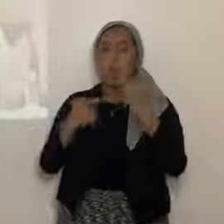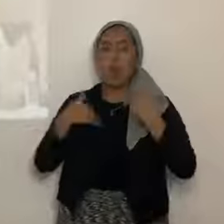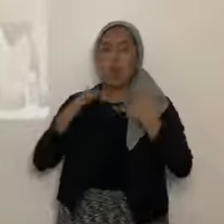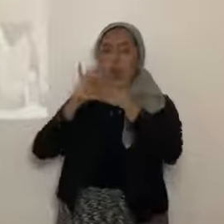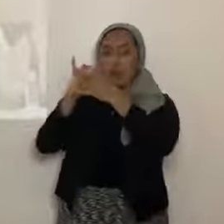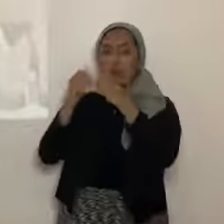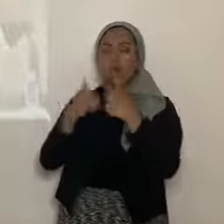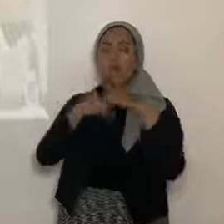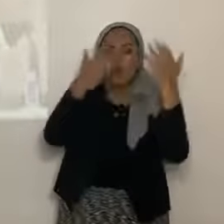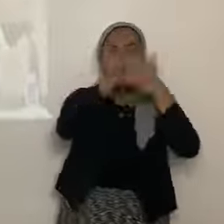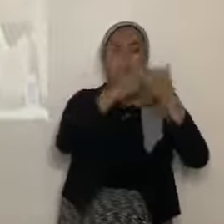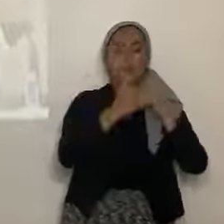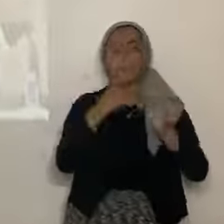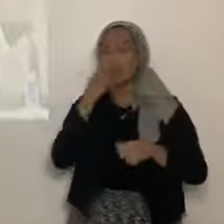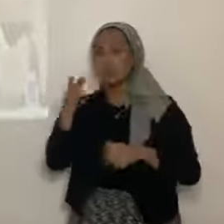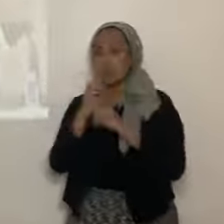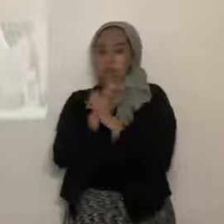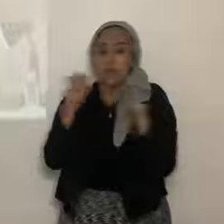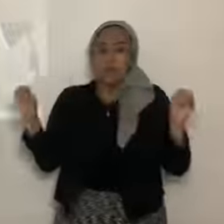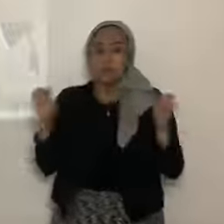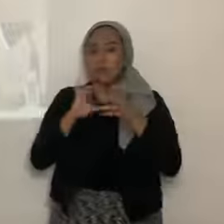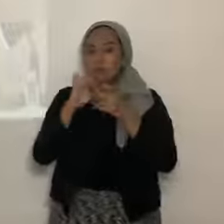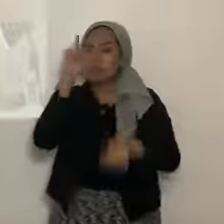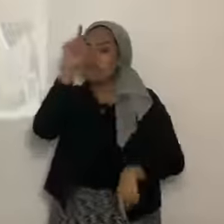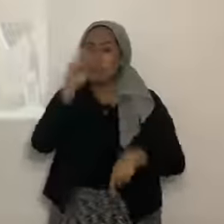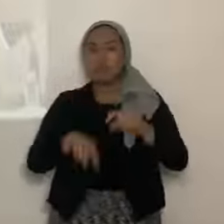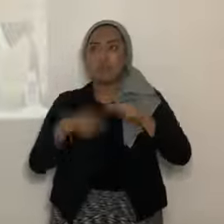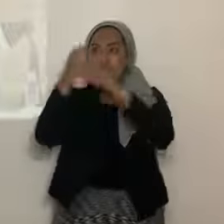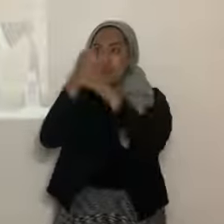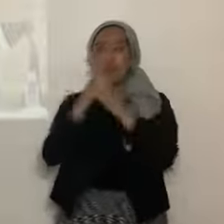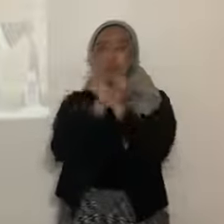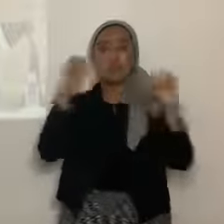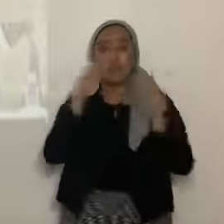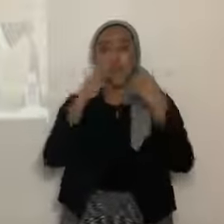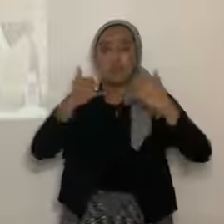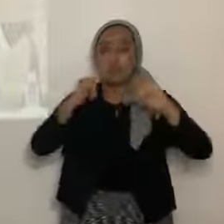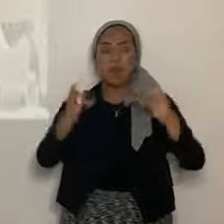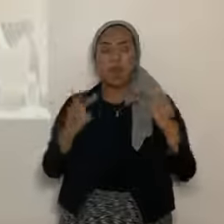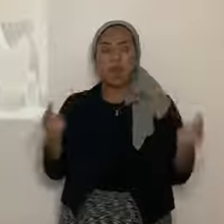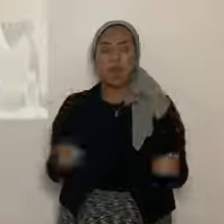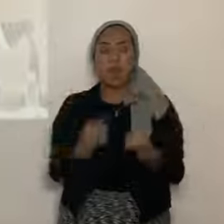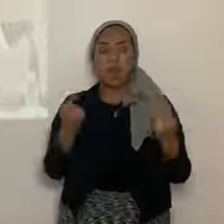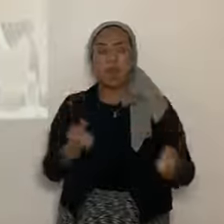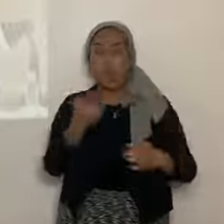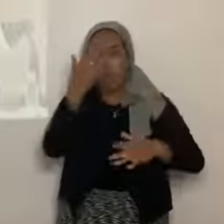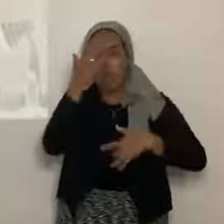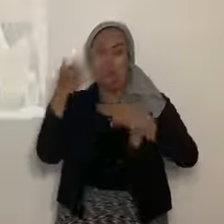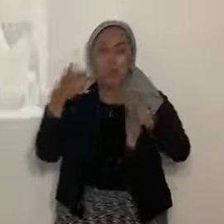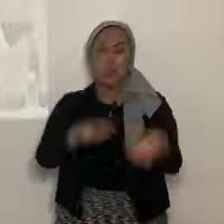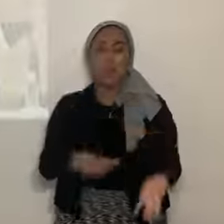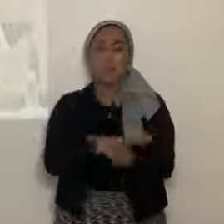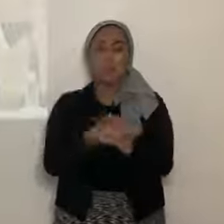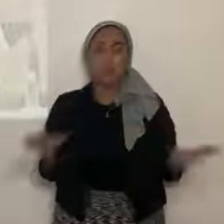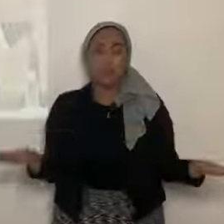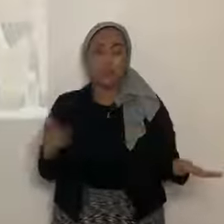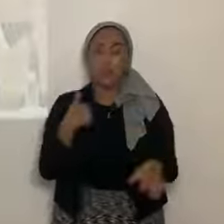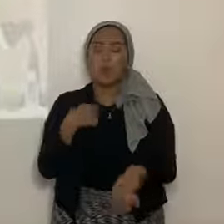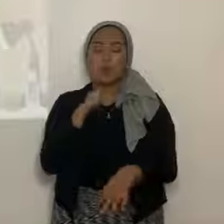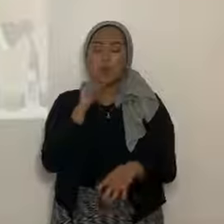con las tinieblas? Nada, no se obtiene nada y la gente sigue enferma y se muere. Y no queremos eso.